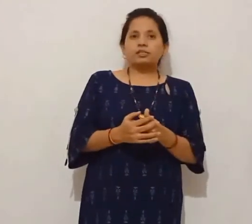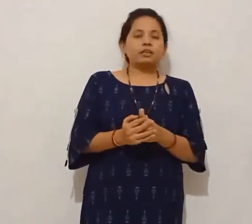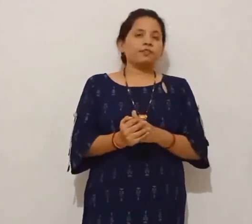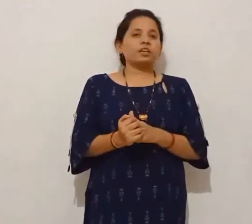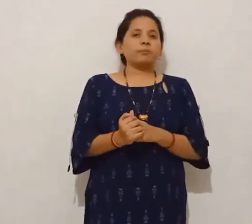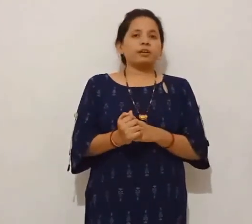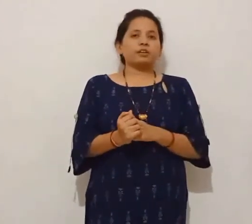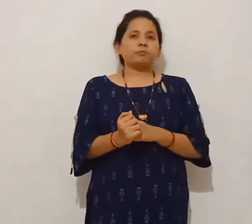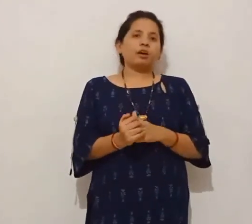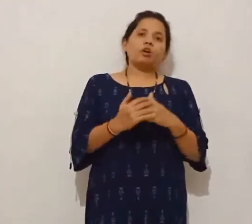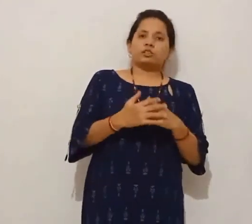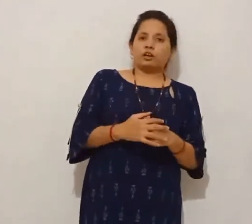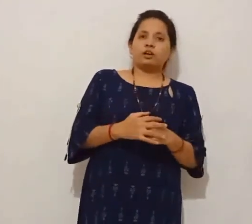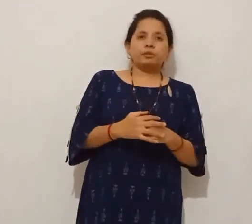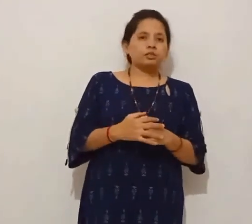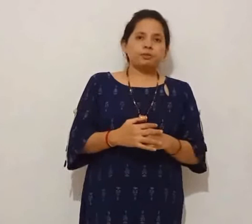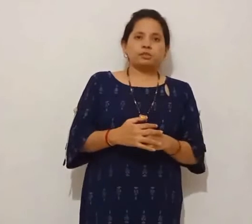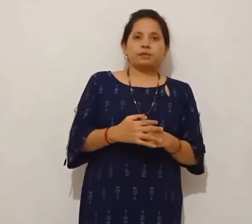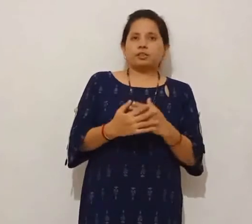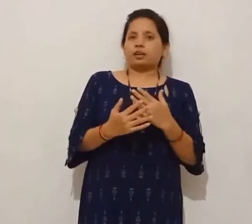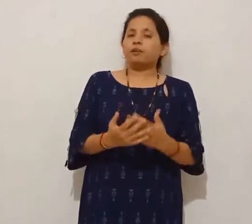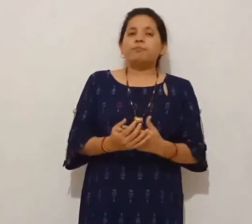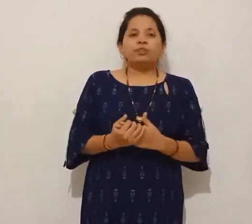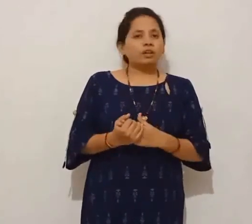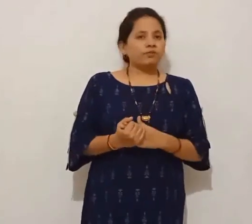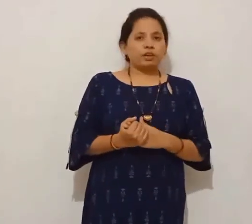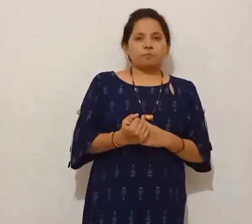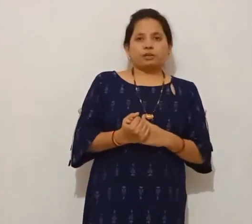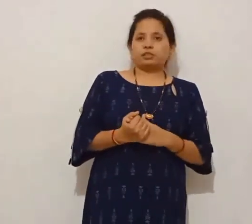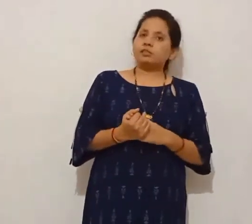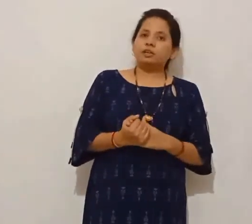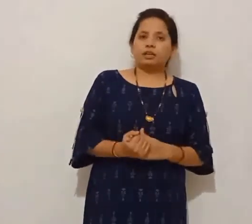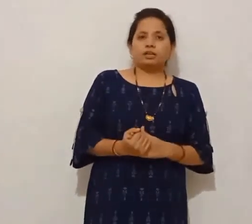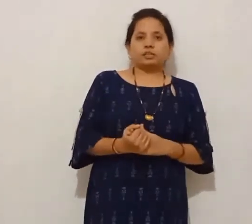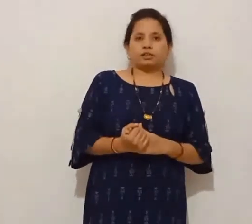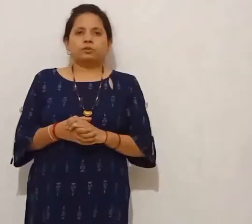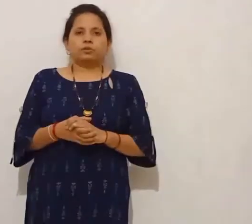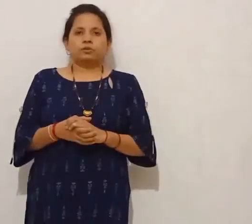इजिली वीकली मार्केट में, और जहाँ हमें चीपेस्ट मिलता है देयर वी कैन परचेस इजिली।